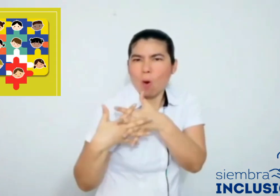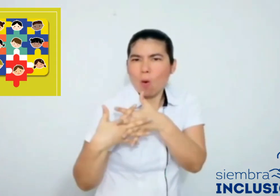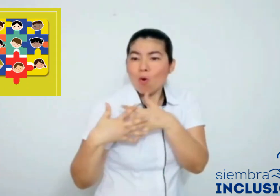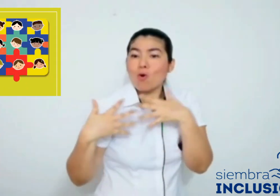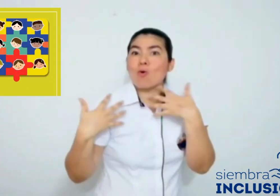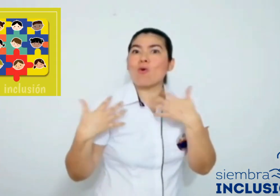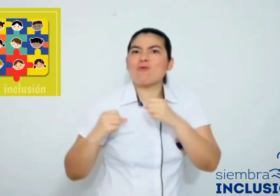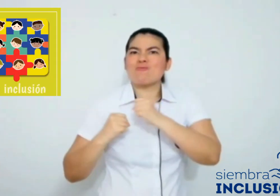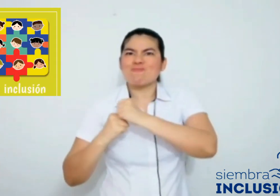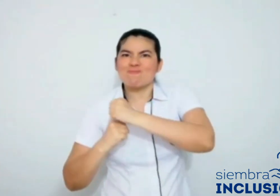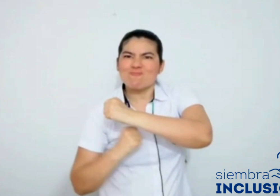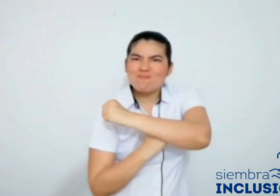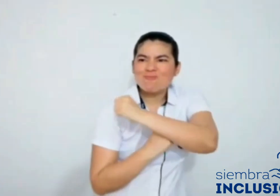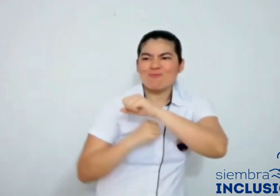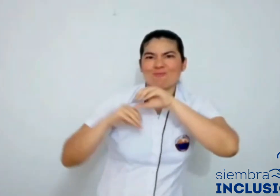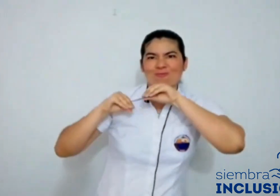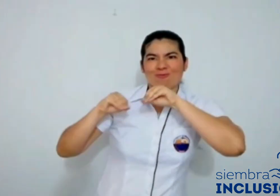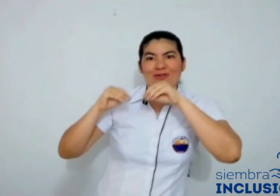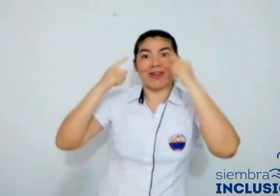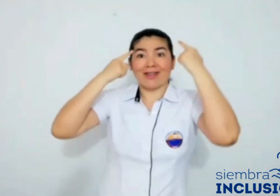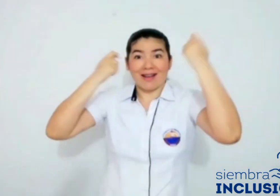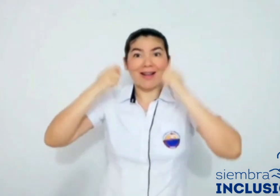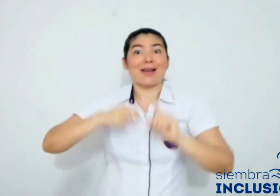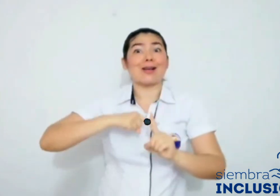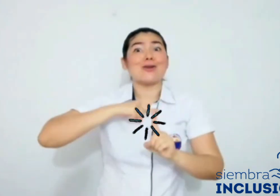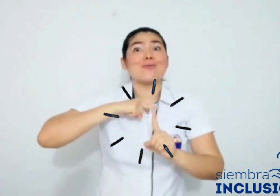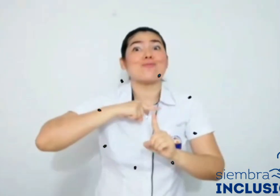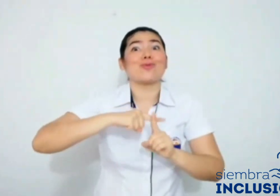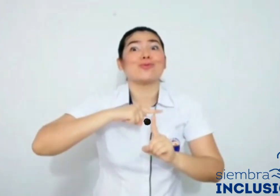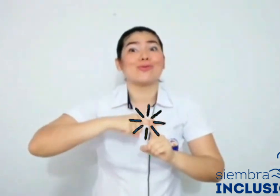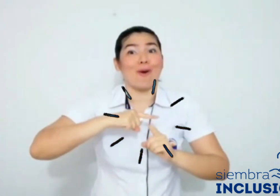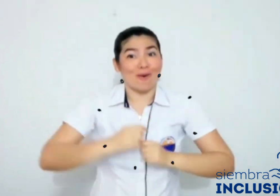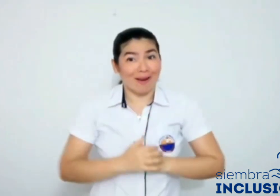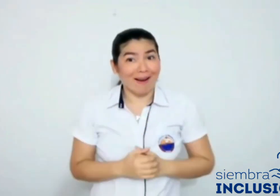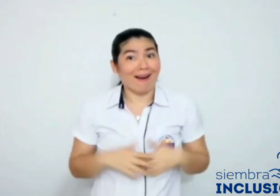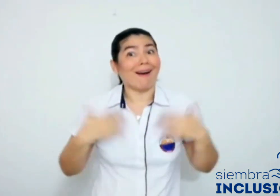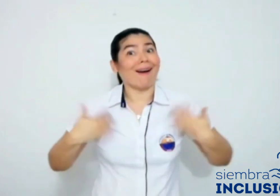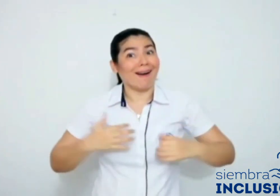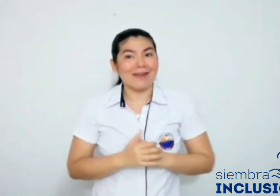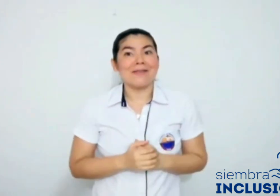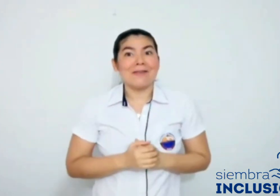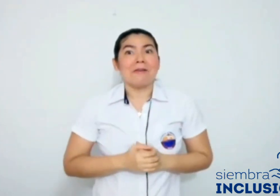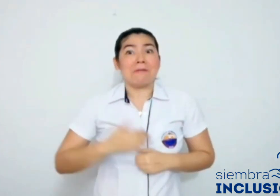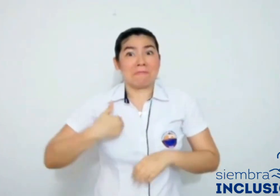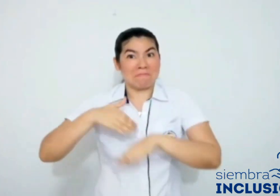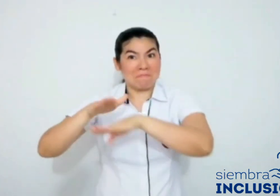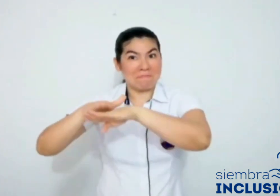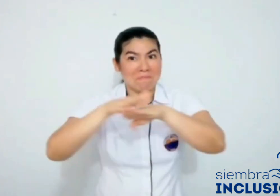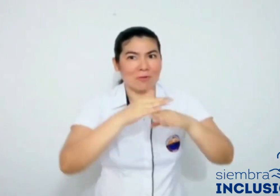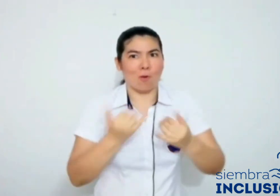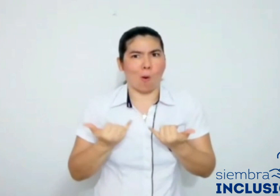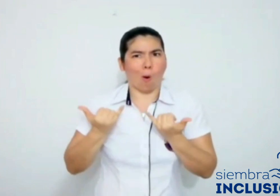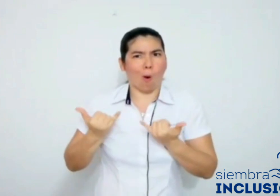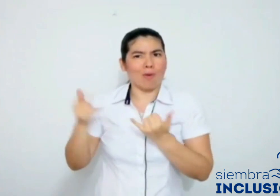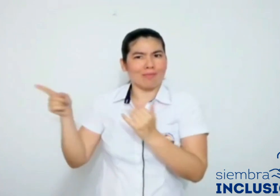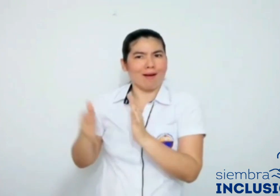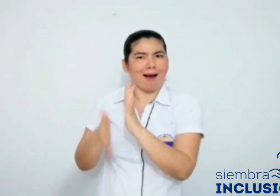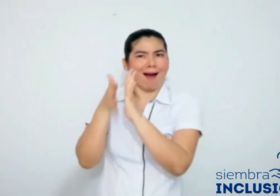En relación a lo anterior, describiremos algunas de esas experiencias que han marcado de manera